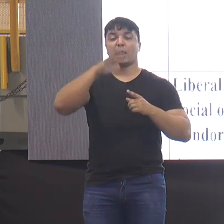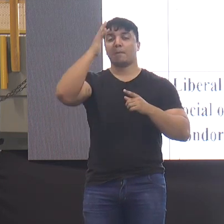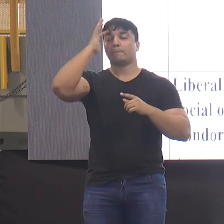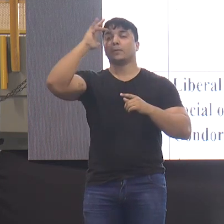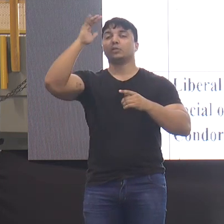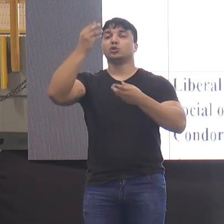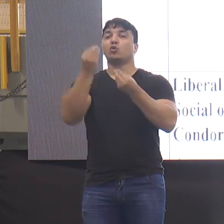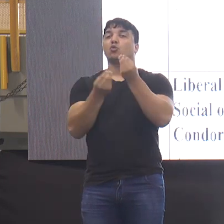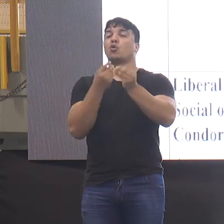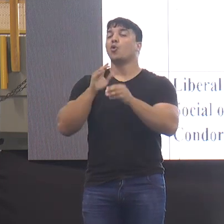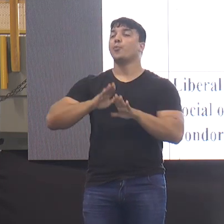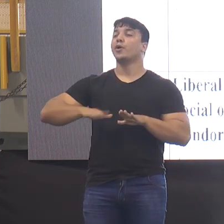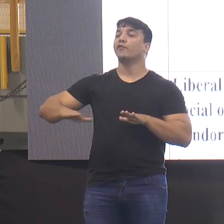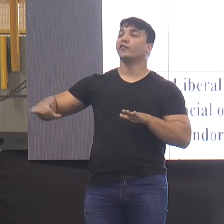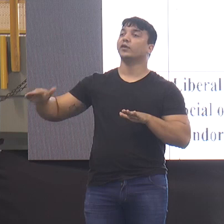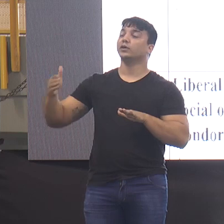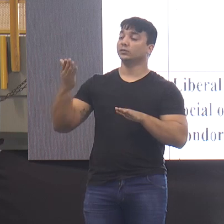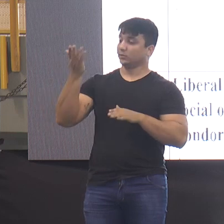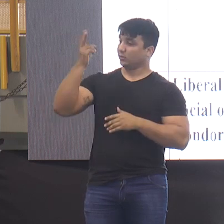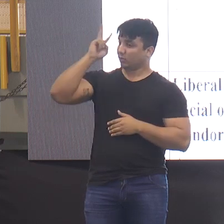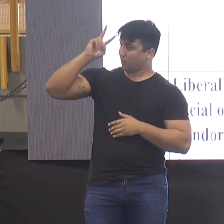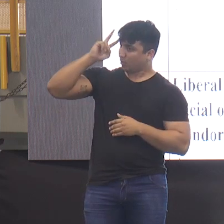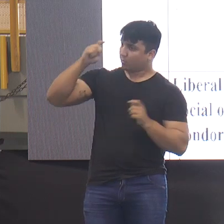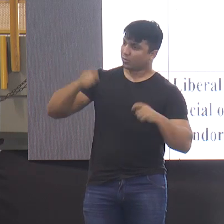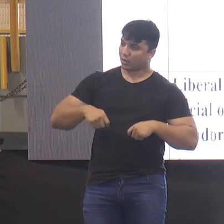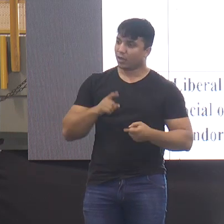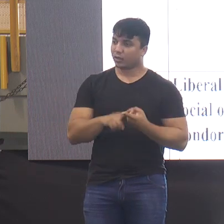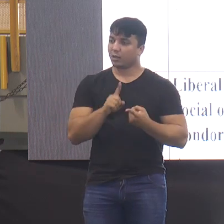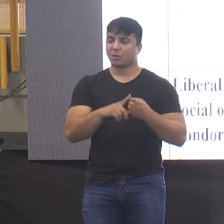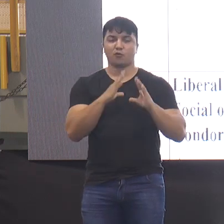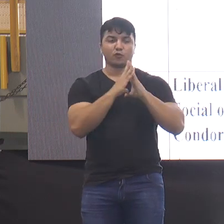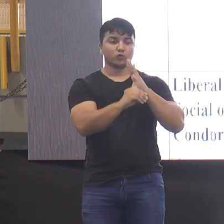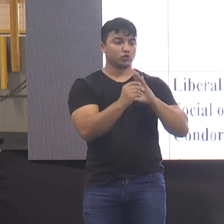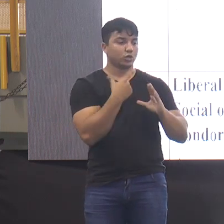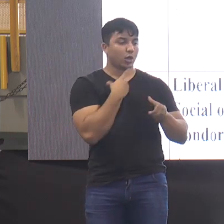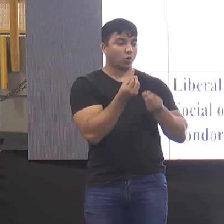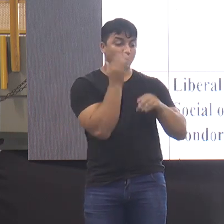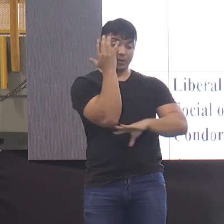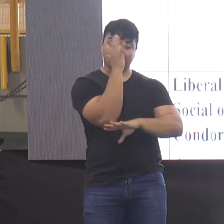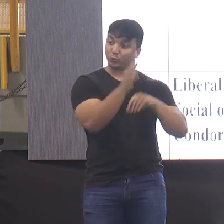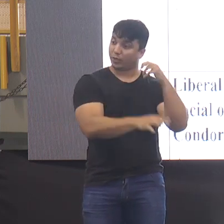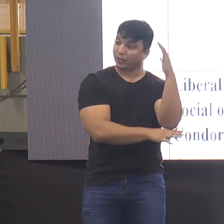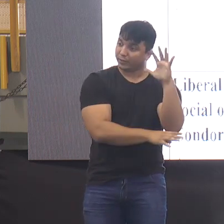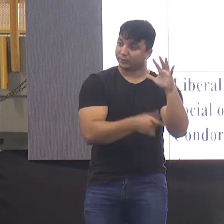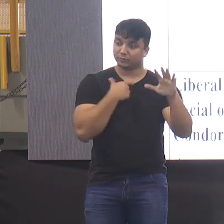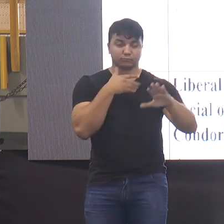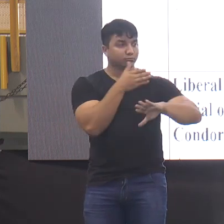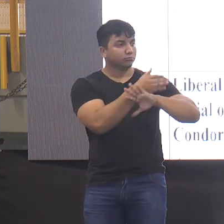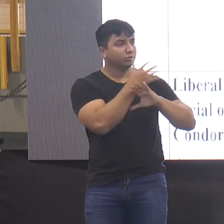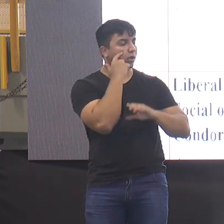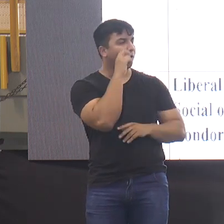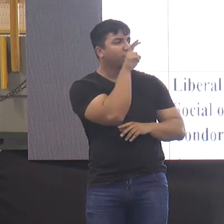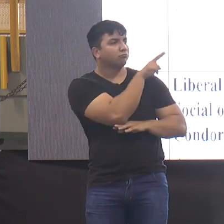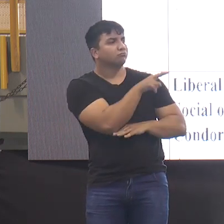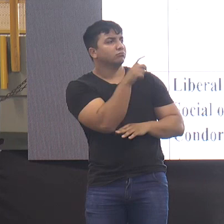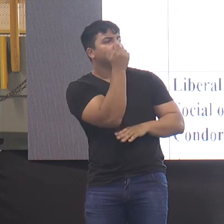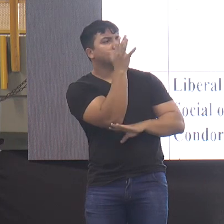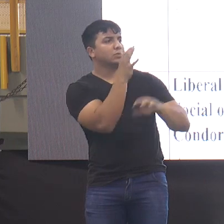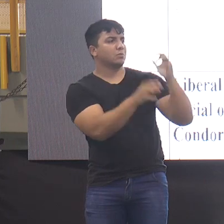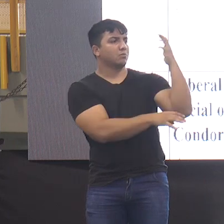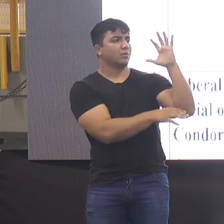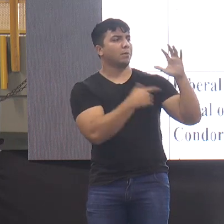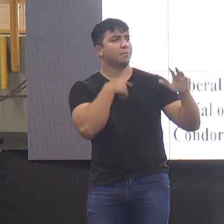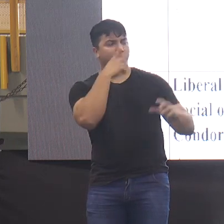idealizando a infância. Ele pode fugir para a natureza, uma natureza exótica,